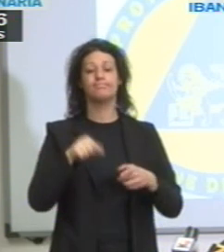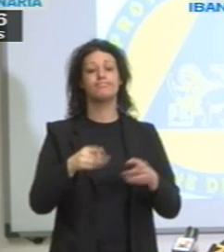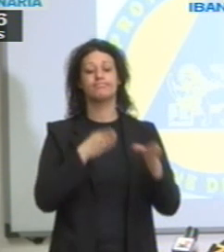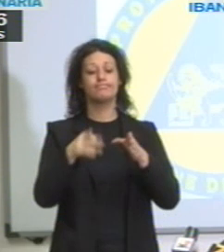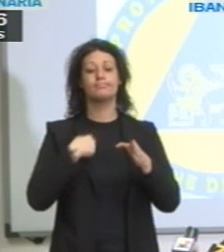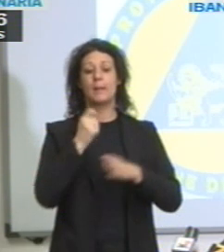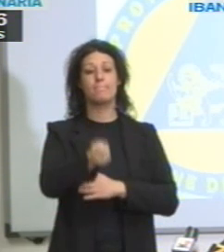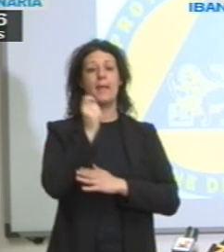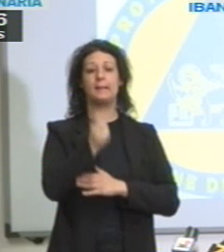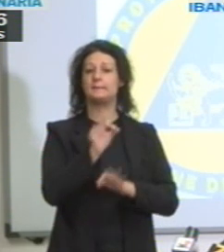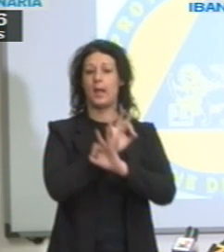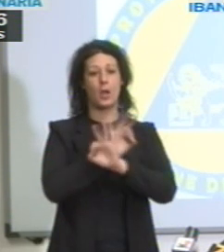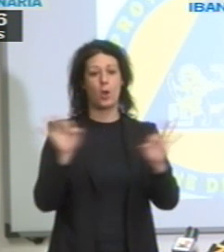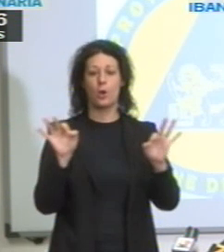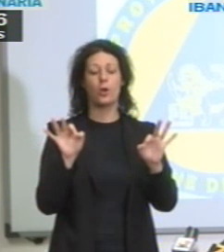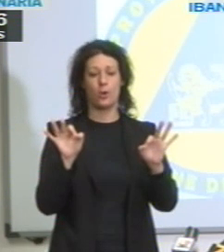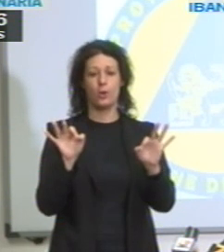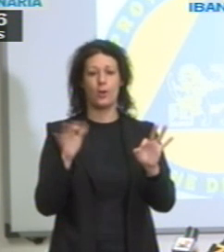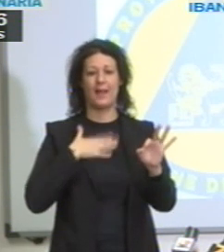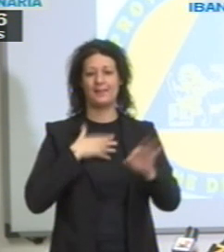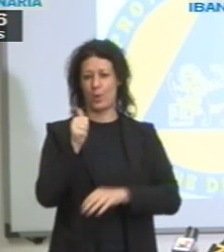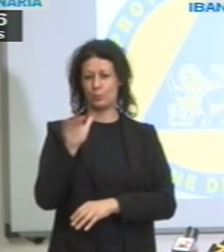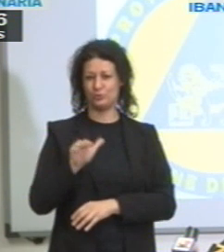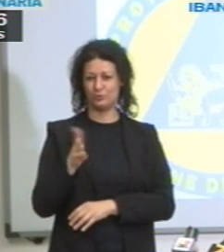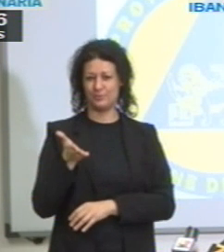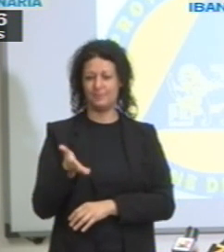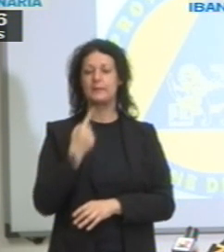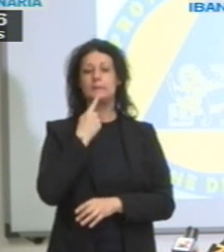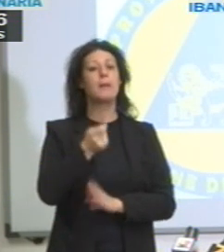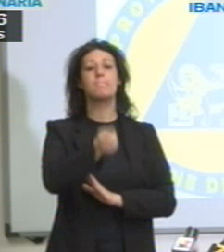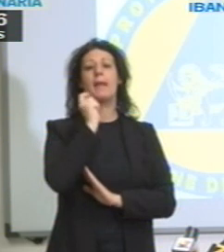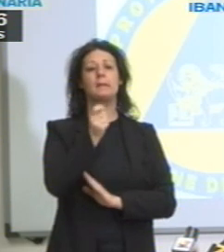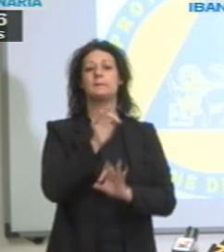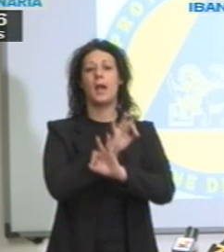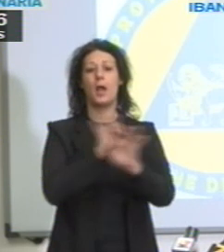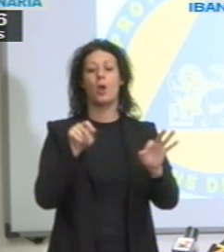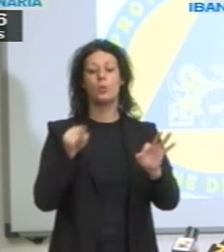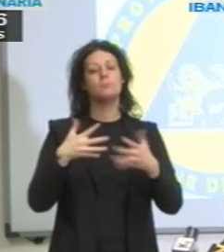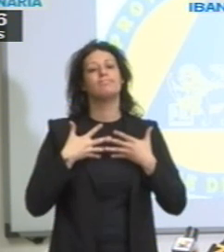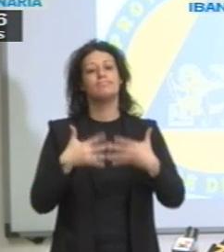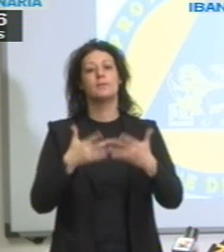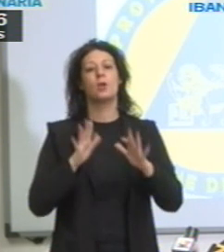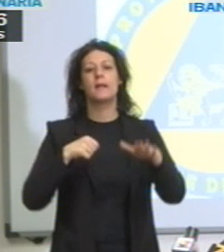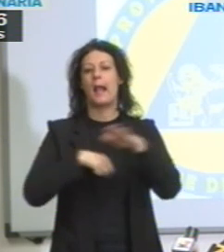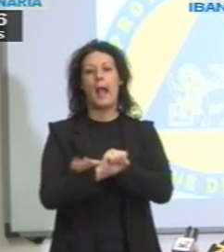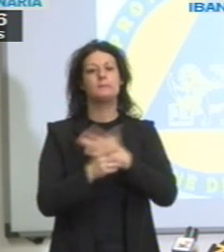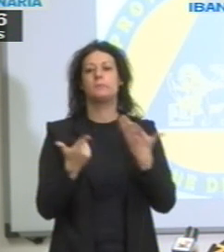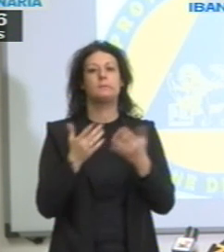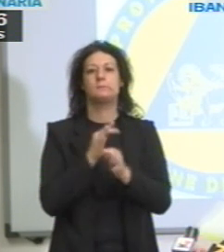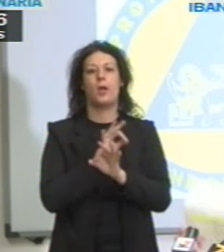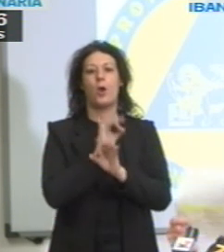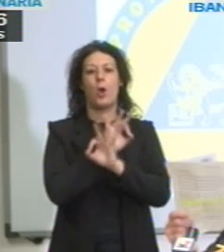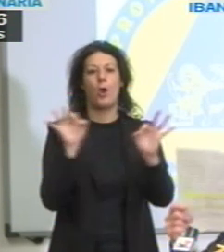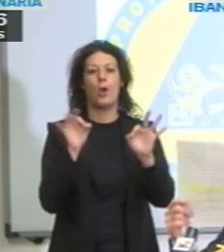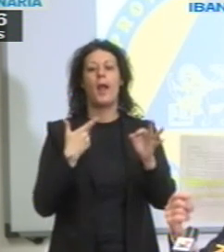di 11 anni, Nicola, che non va a pescare, e ha la passione del calcio, ma anche qui niente, ha detto: a sto punto i